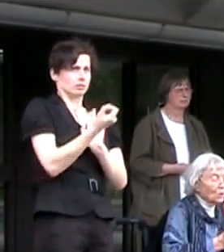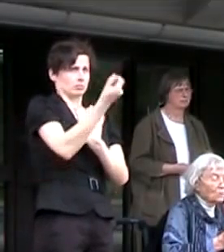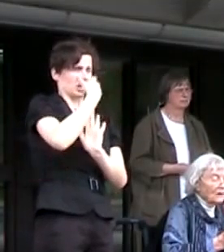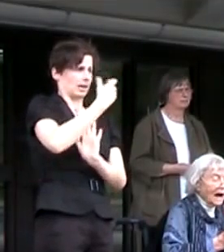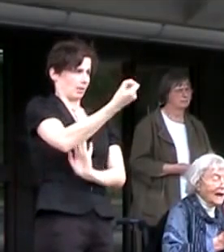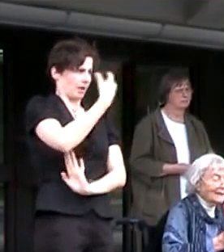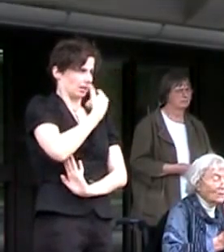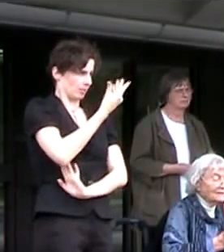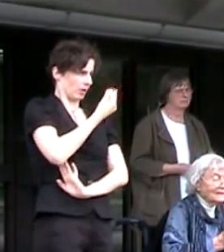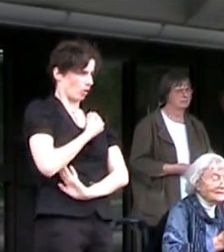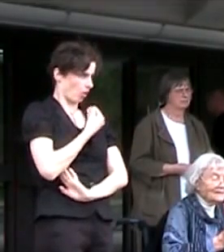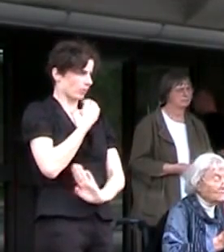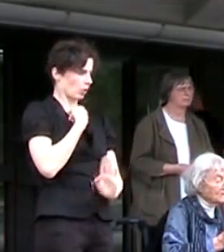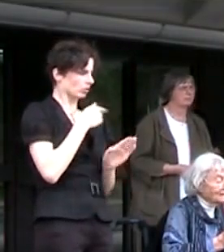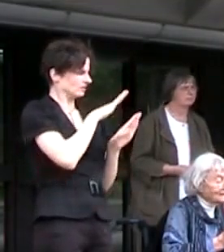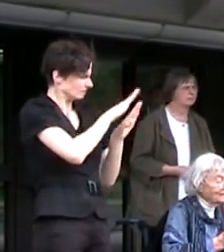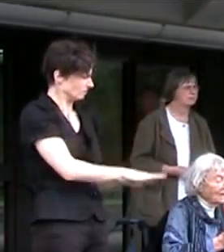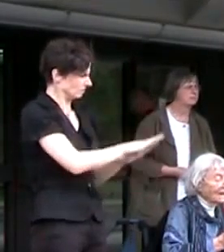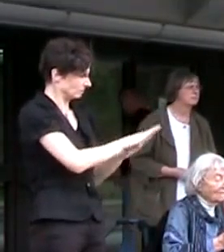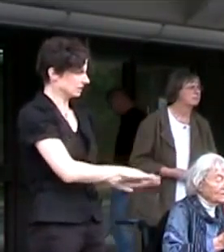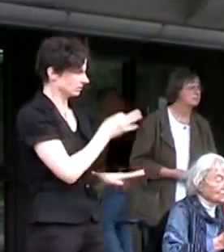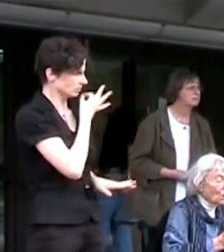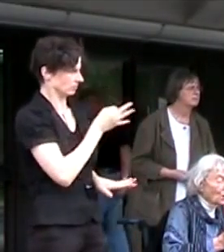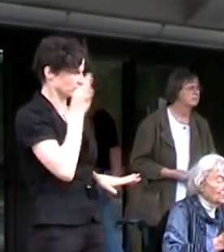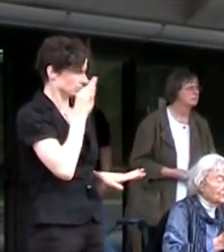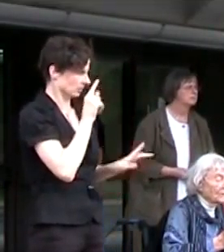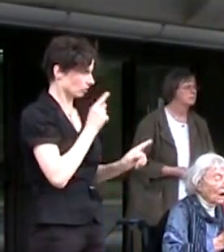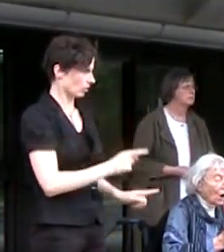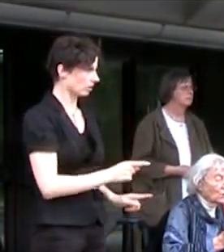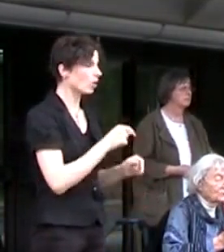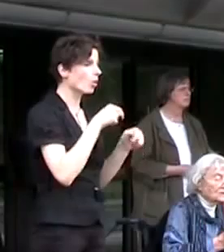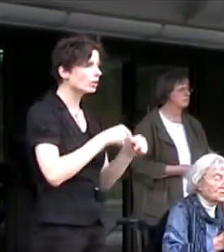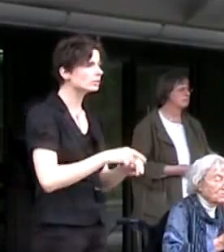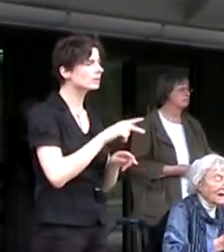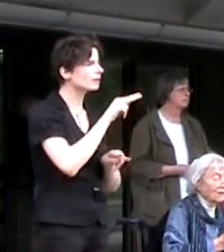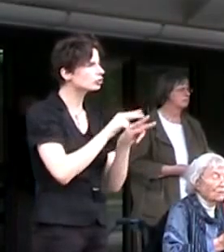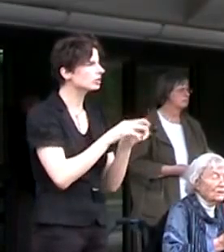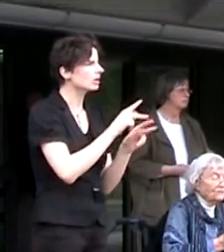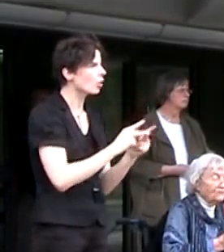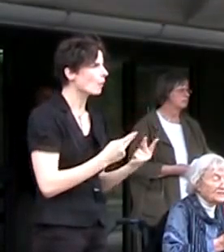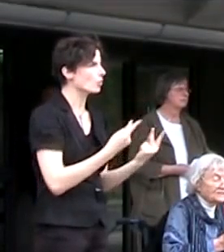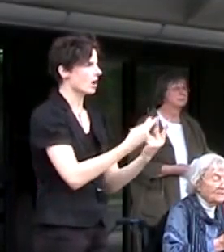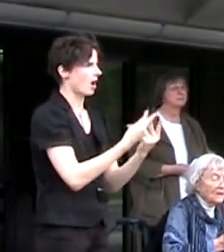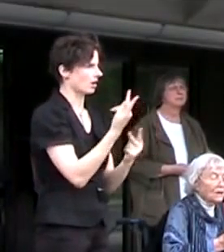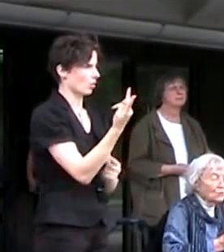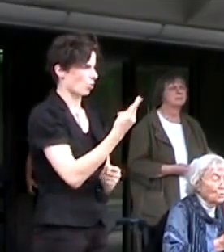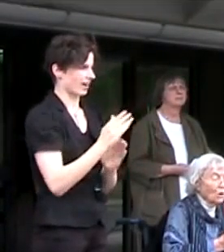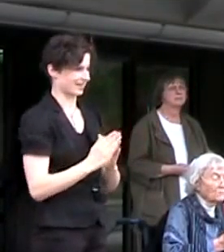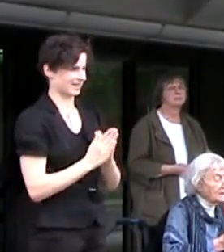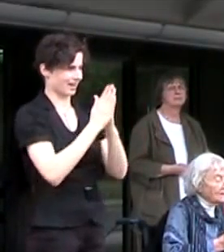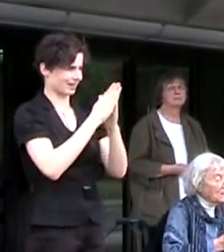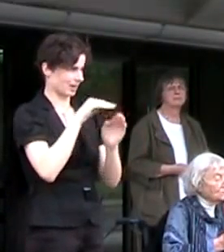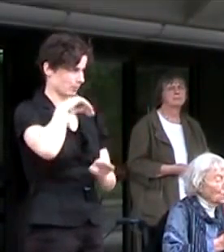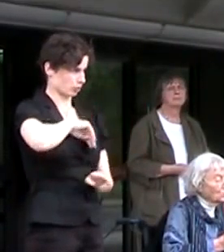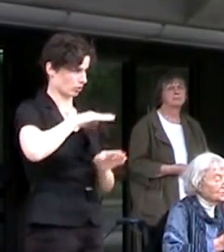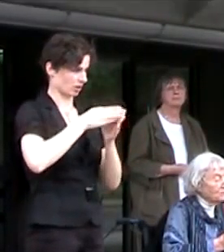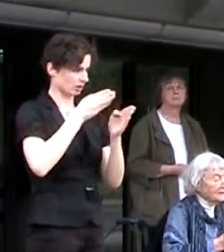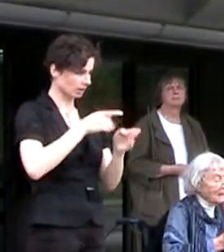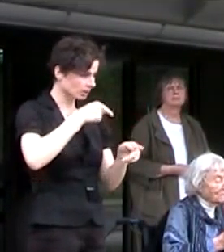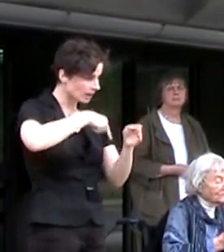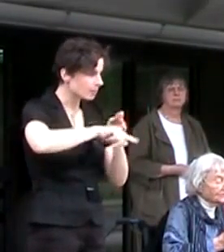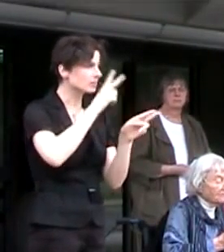In kommunalen und kirchlichen Psychiatrien wird es heute auch unter Zwang und Fesseln nur